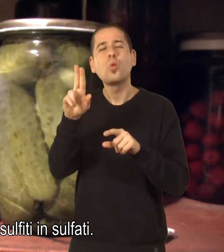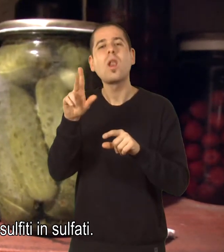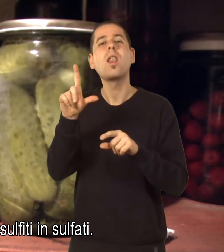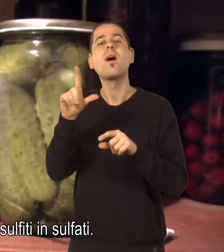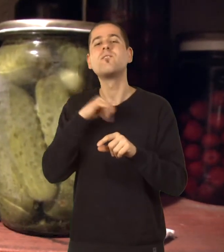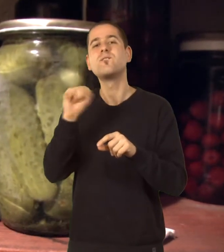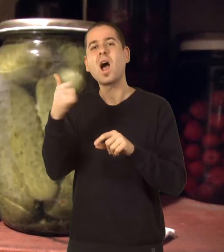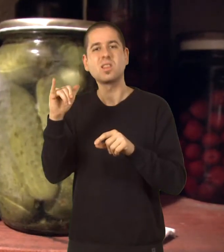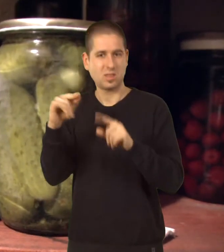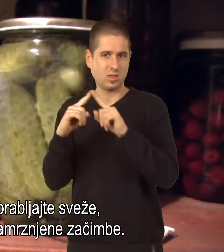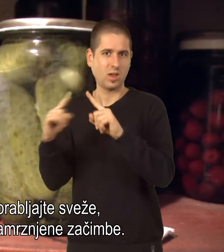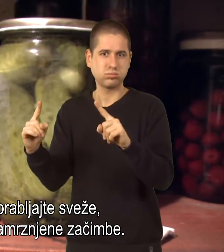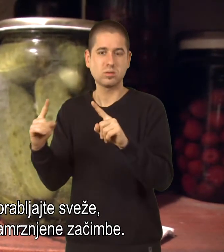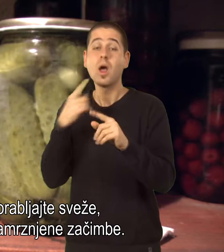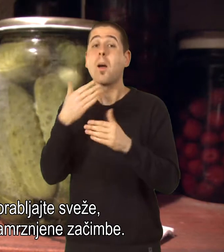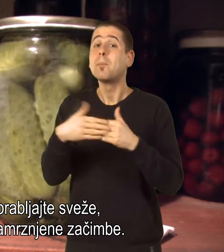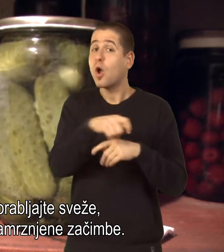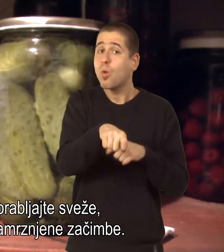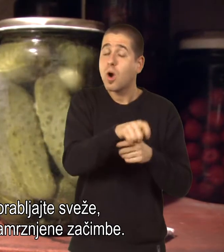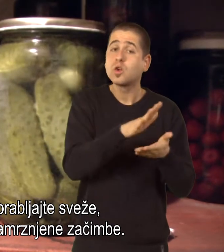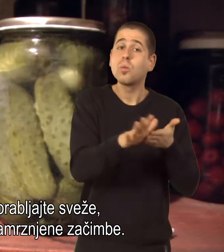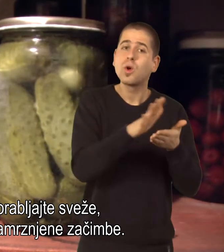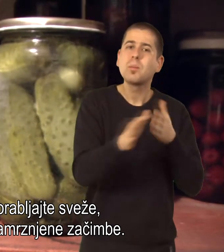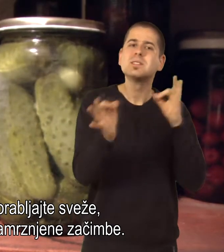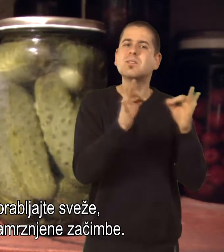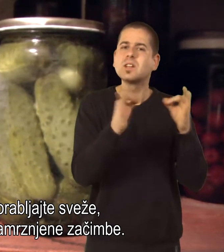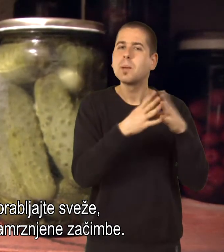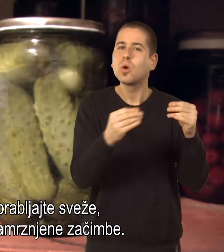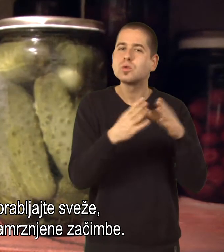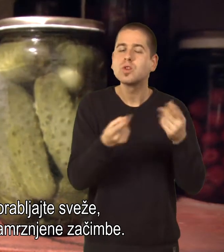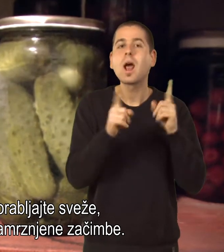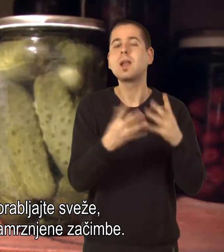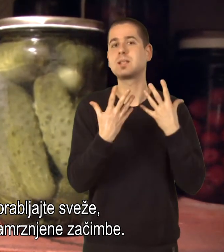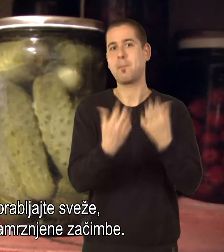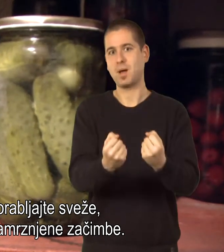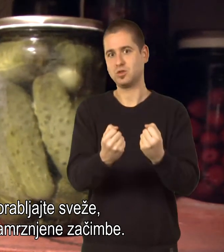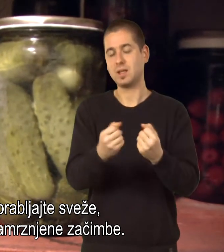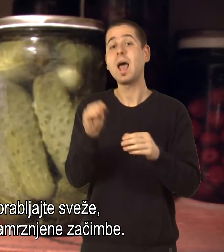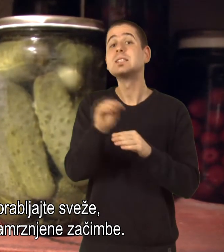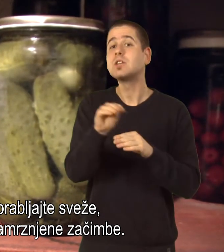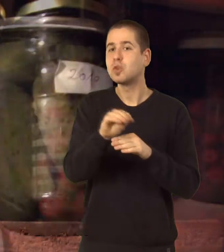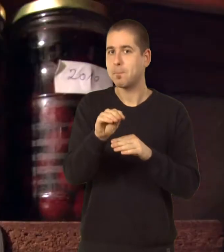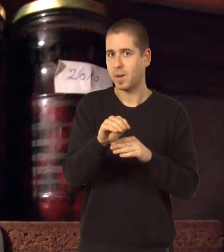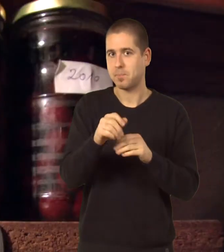sulfati. Pri kuhi uporabite sveže, posušene ali zamrznjene začimbe.